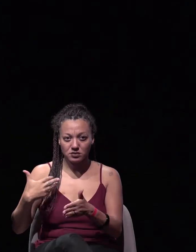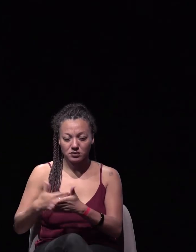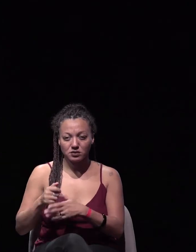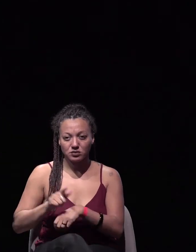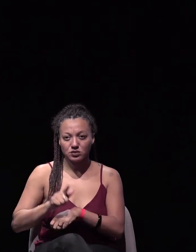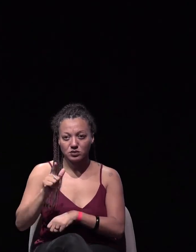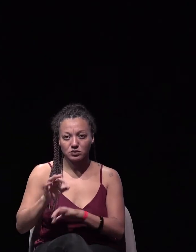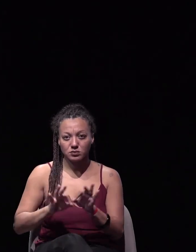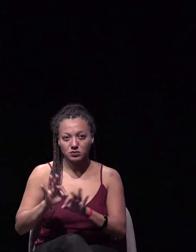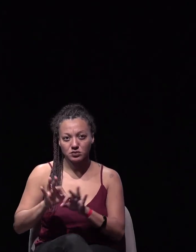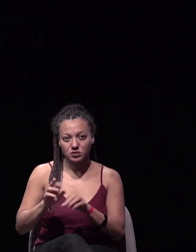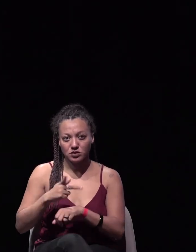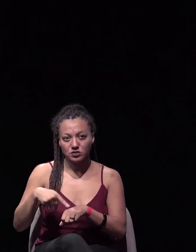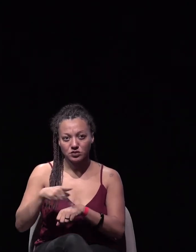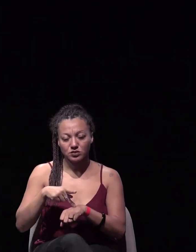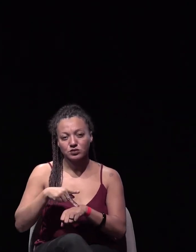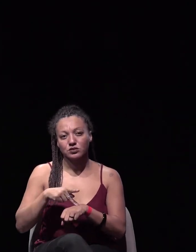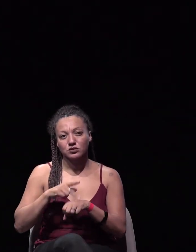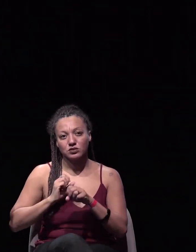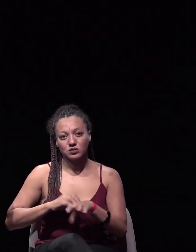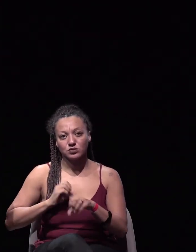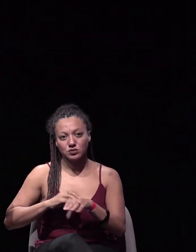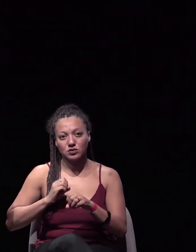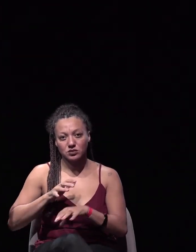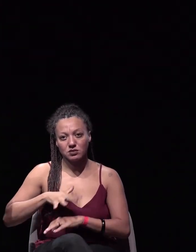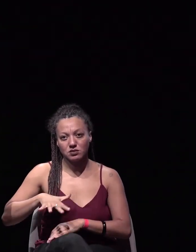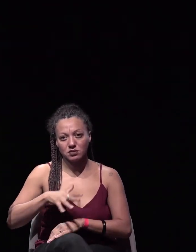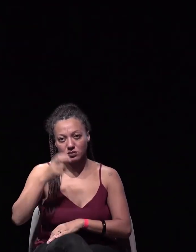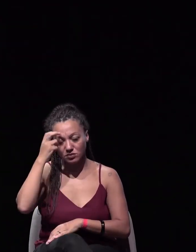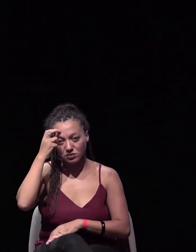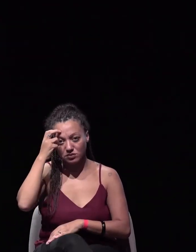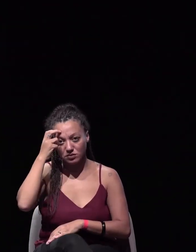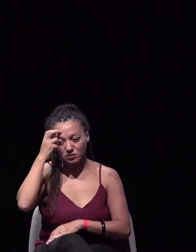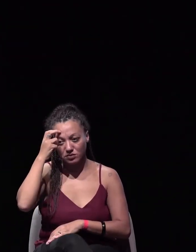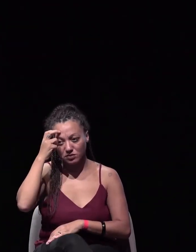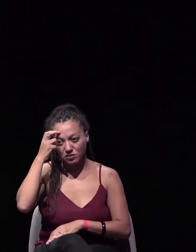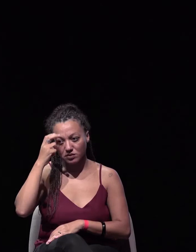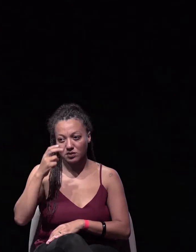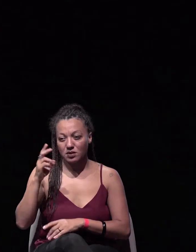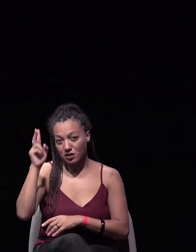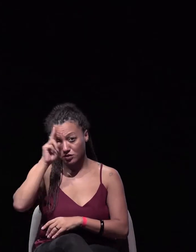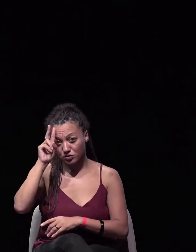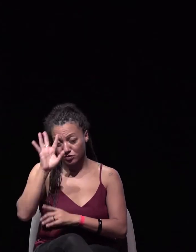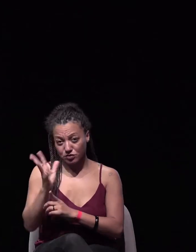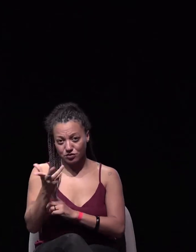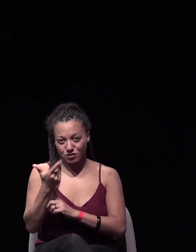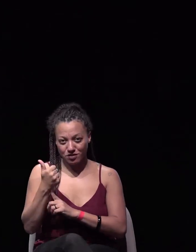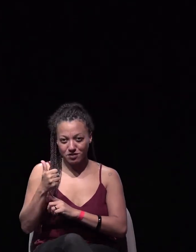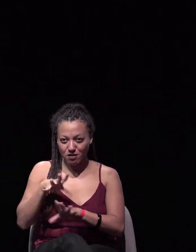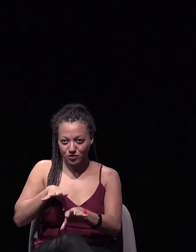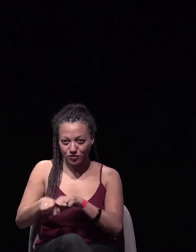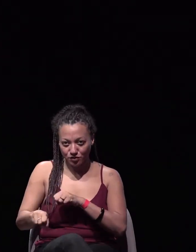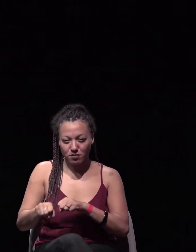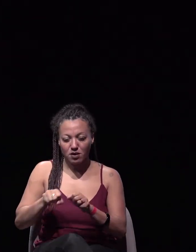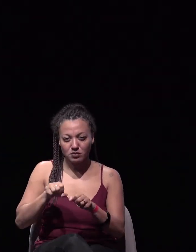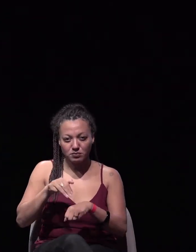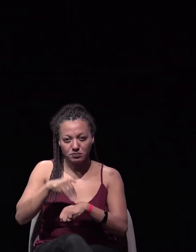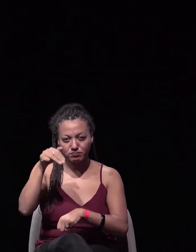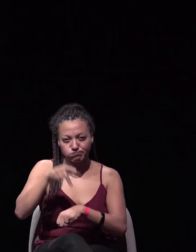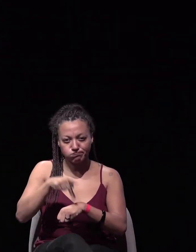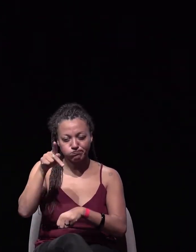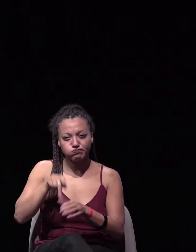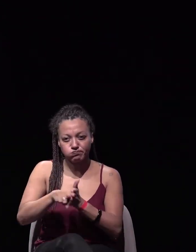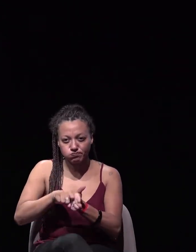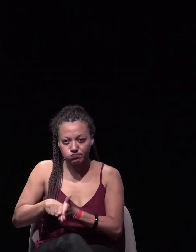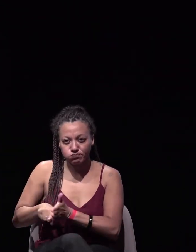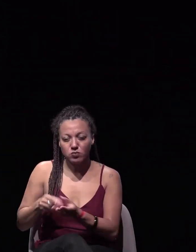de projetos nacionais de educação do Itaú Cultural. É historiadora da arte, tendo desenvolvido suas pesquisas de mestrado e doutorado sobre a representação